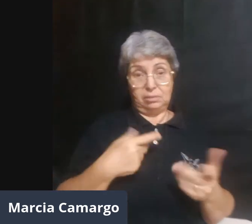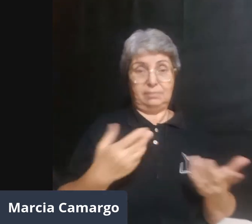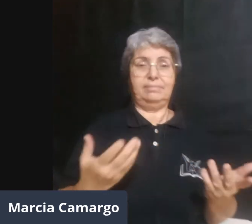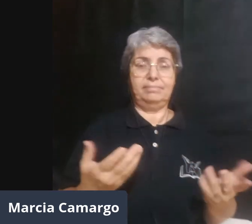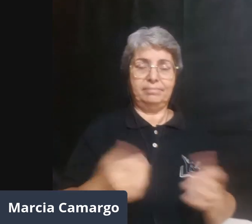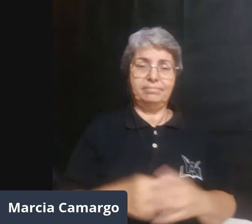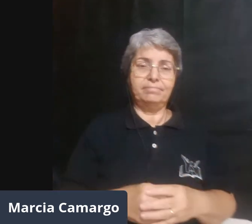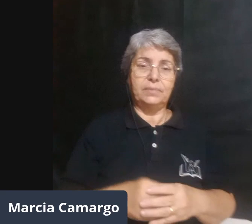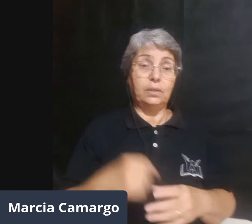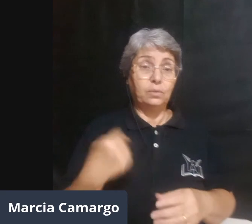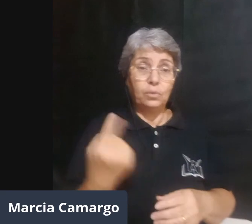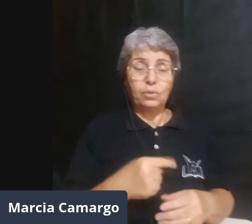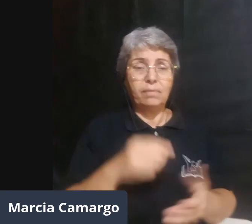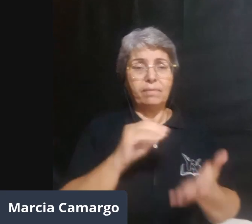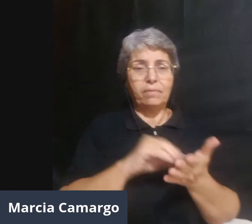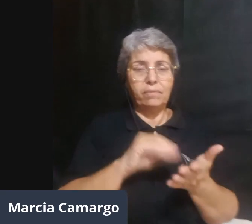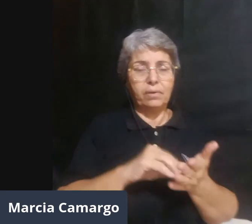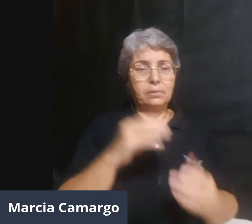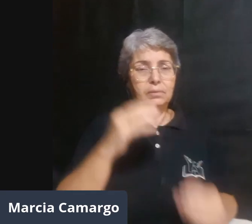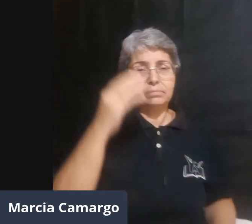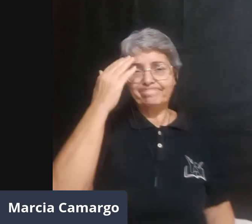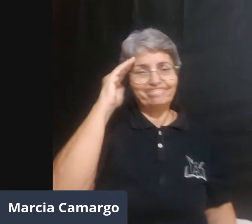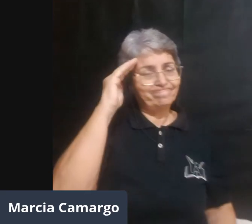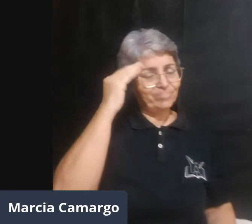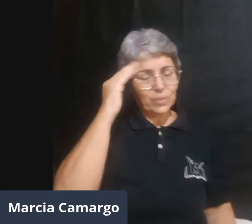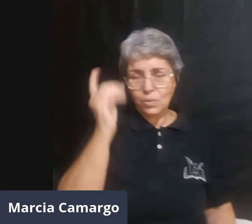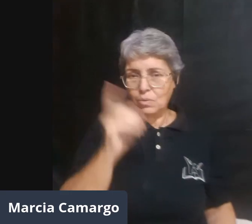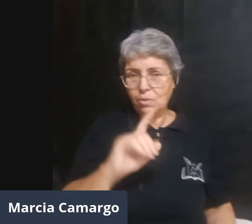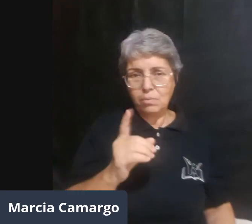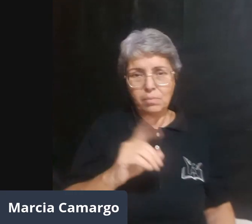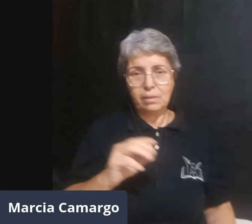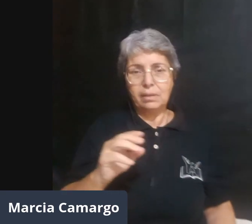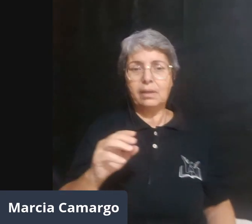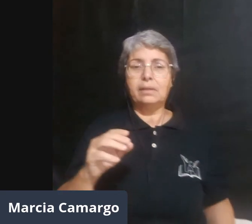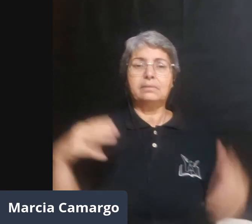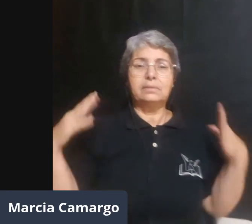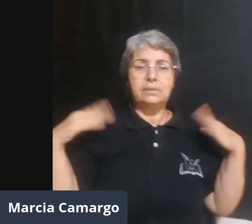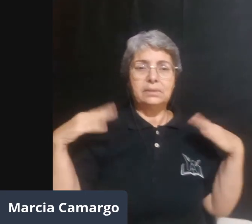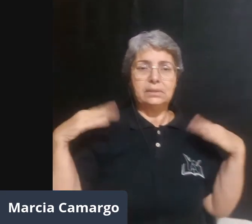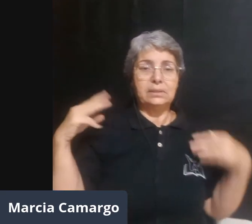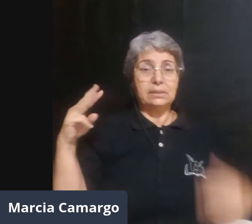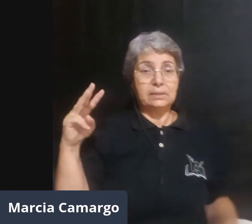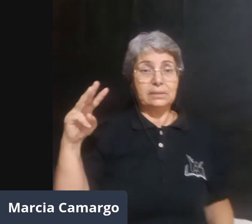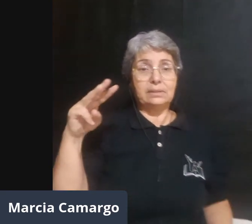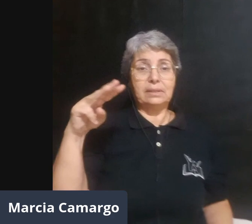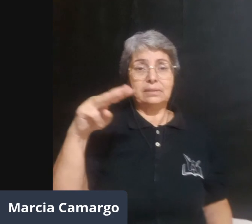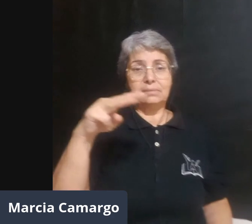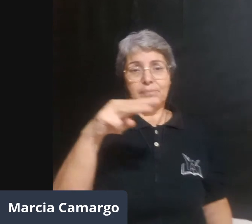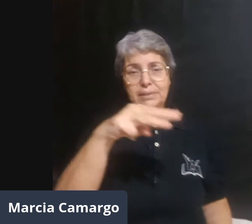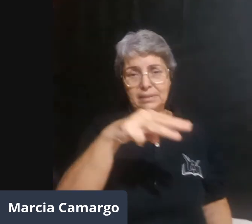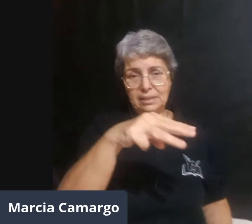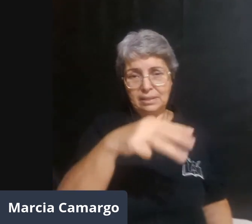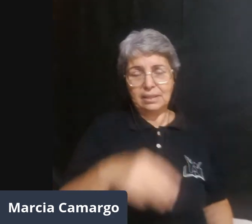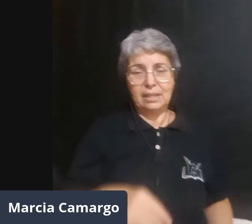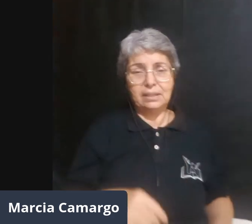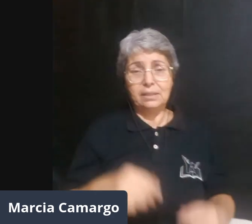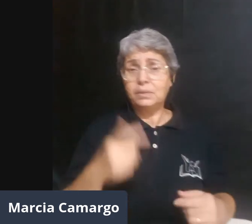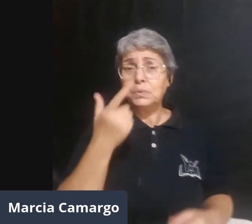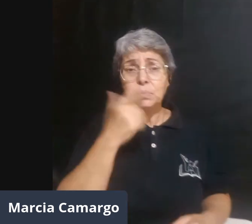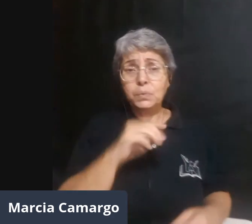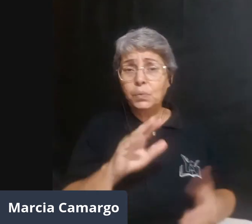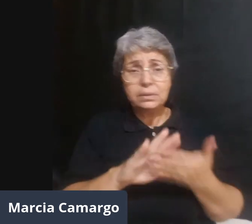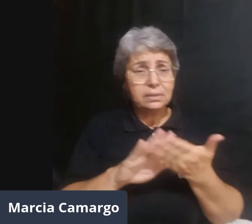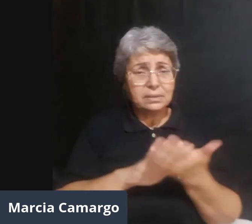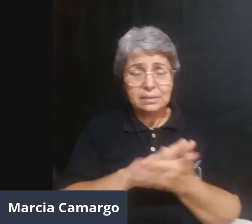conseguimos compreender o Evangelho eterno nas 3 mensagens angélicas e, principalmente, não conseguimos discernir o